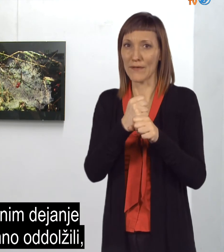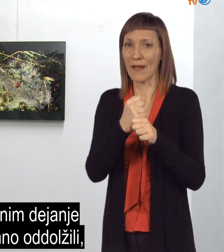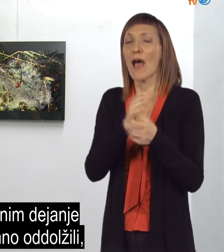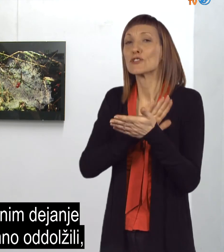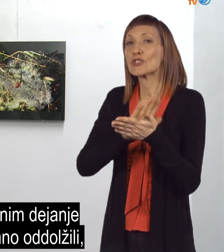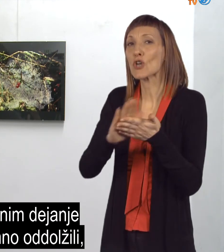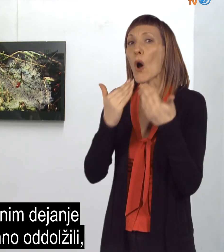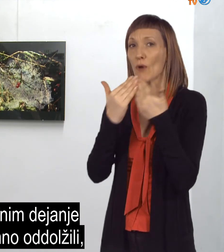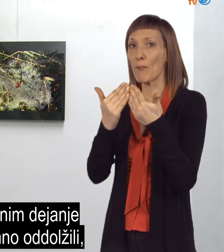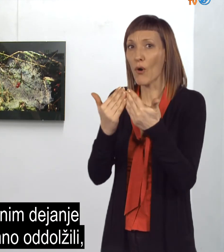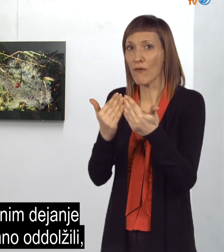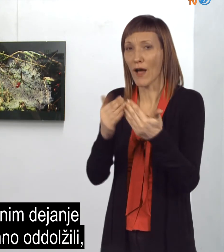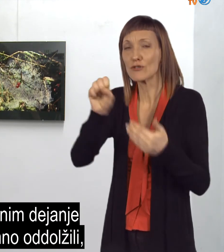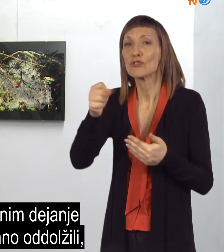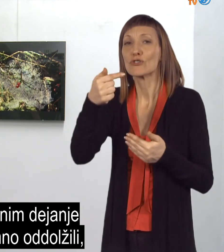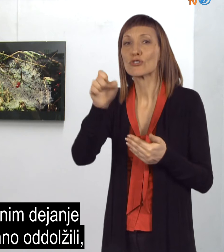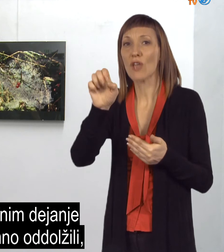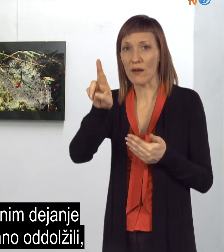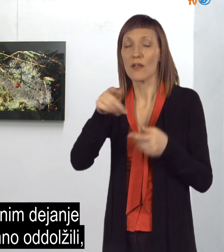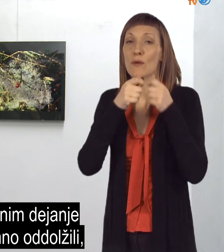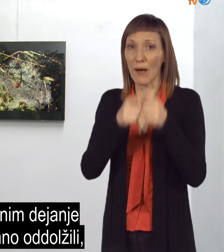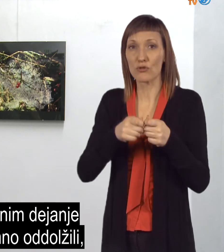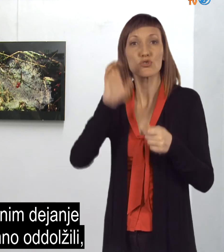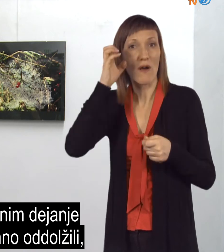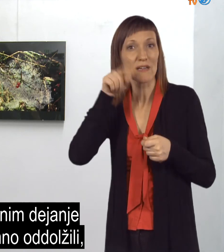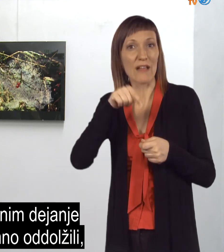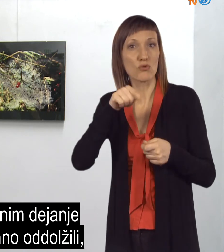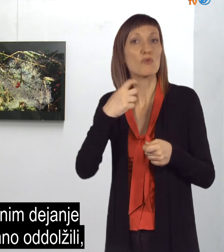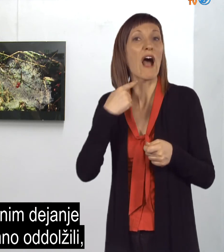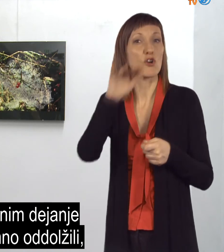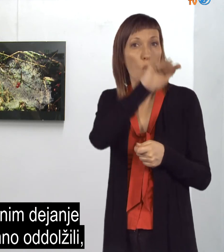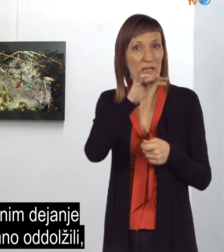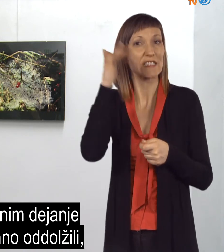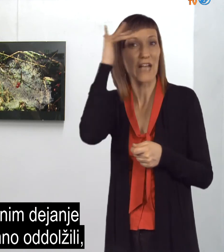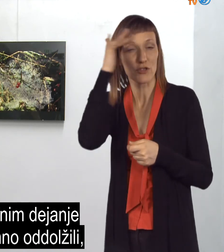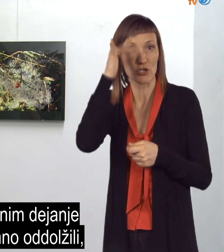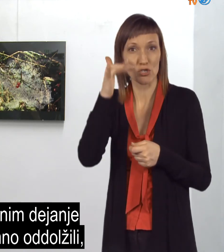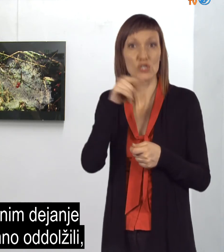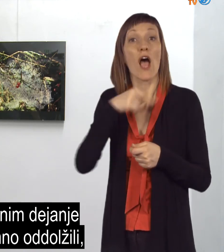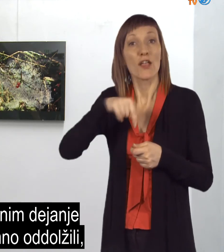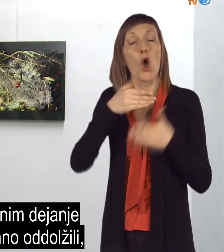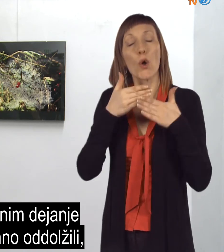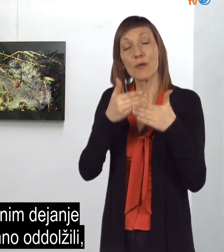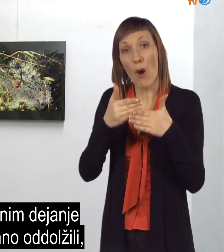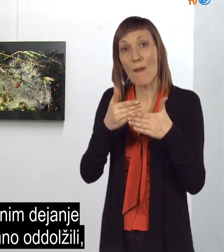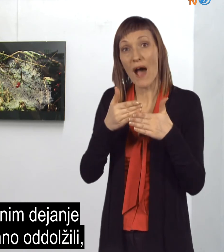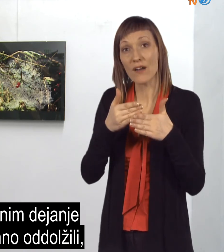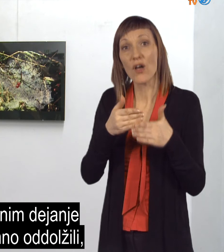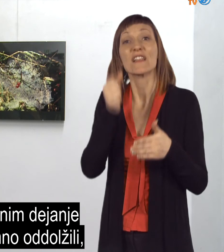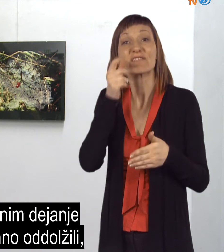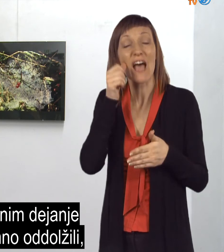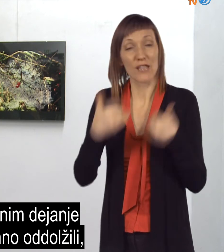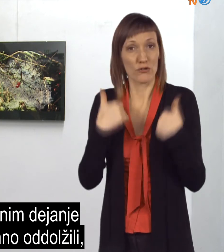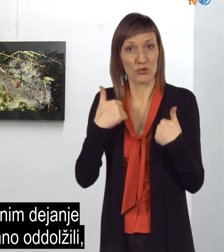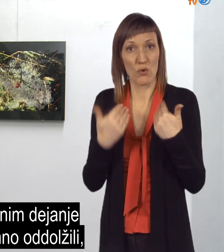simbolno dejanje, oddolžitev skromna profesorju Šteru, društvu Auris iz Gorenjske, iz Tržiča, ki pomaga,